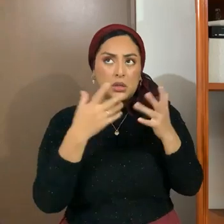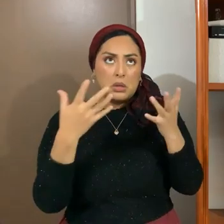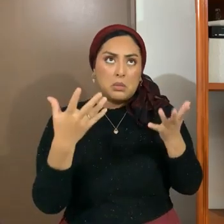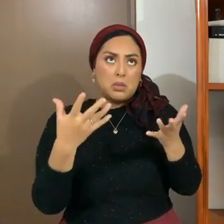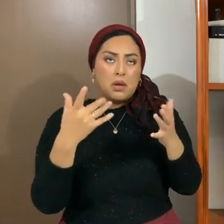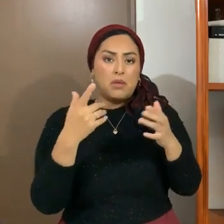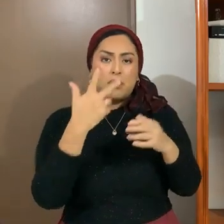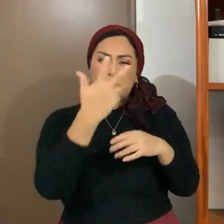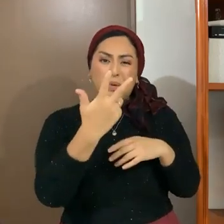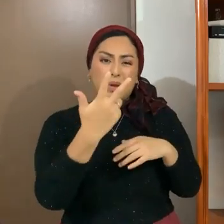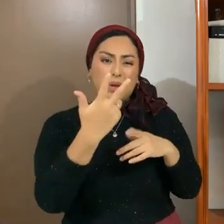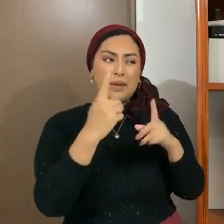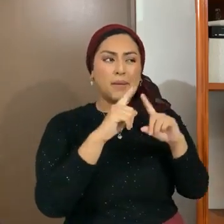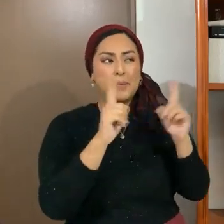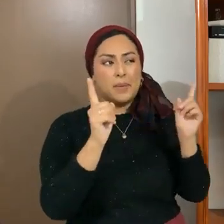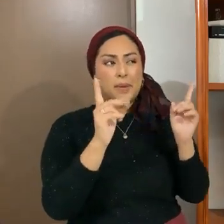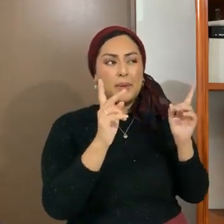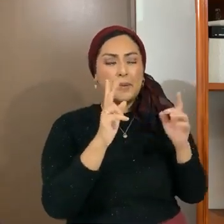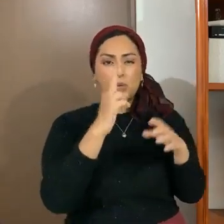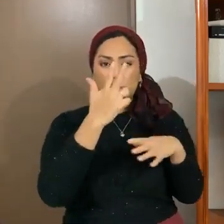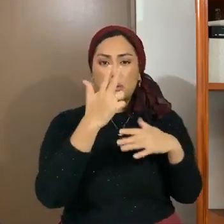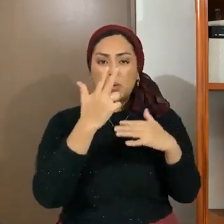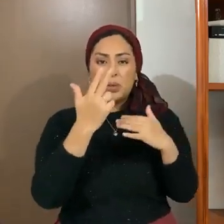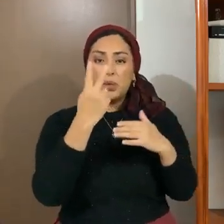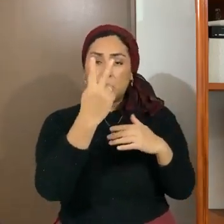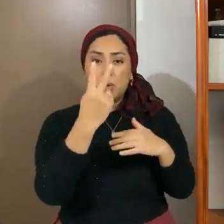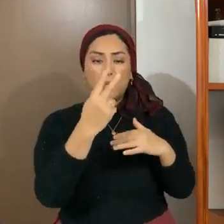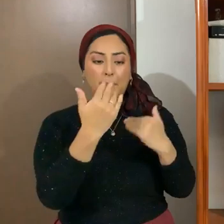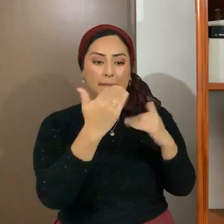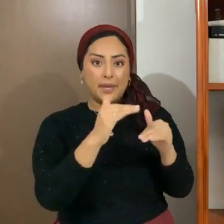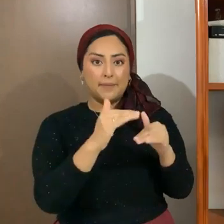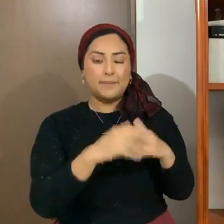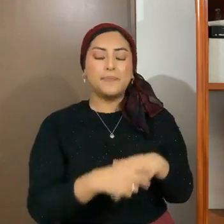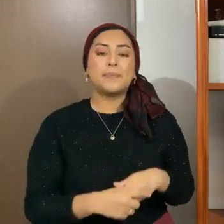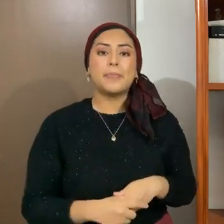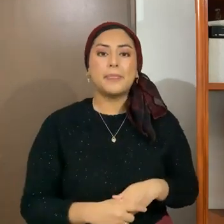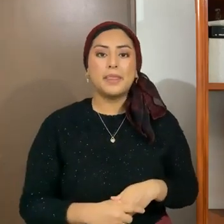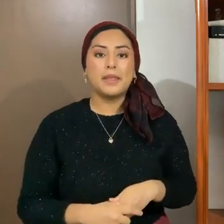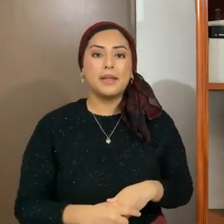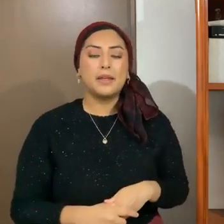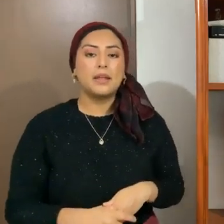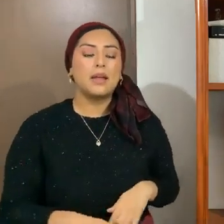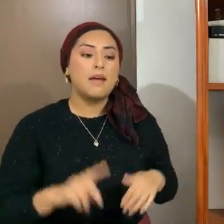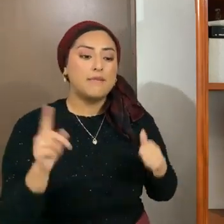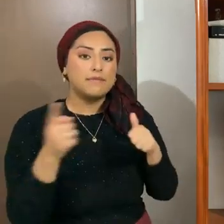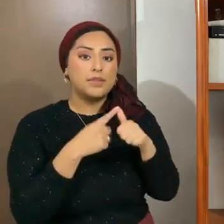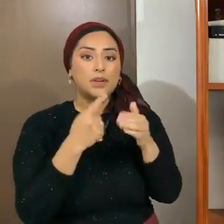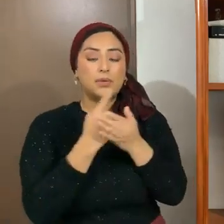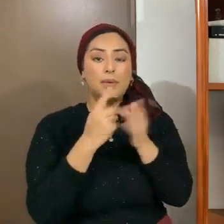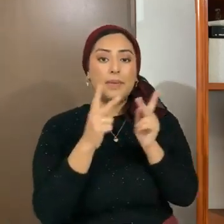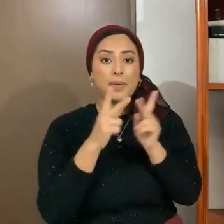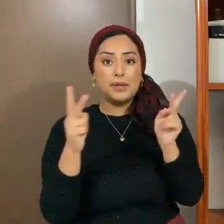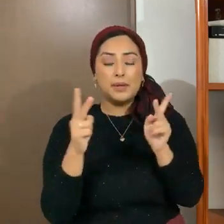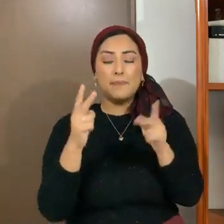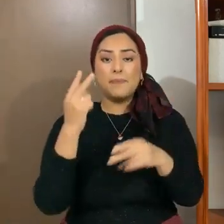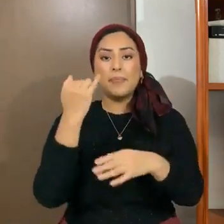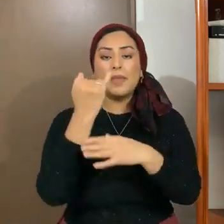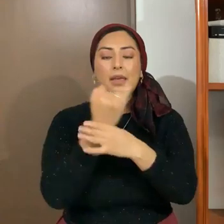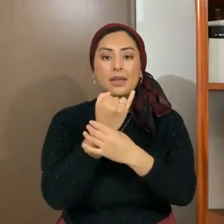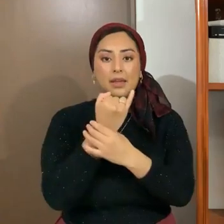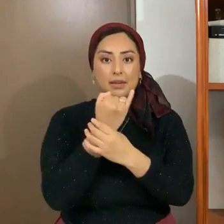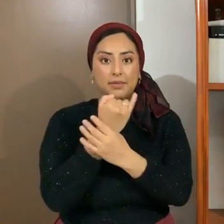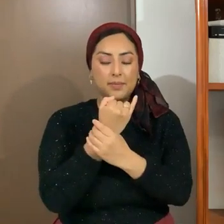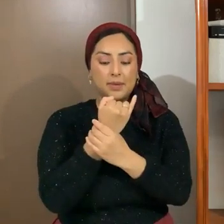podríamos decir que son tres, pero digamos que son dos de dos libros distintos. La primer haftará es